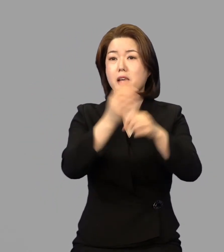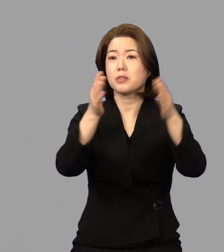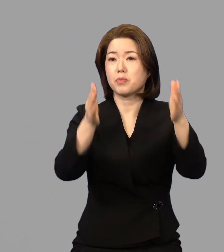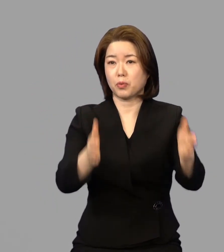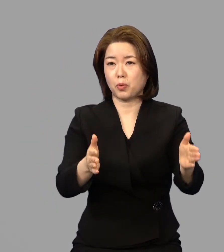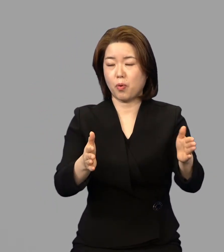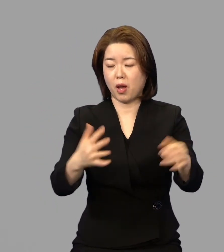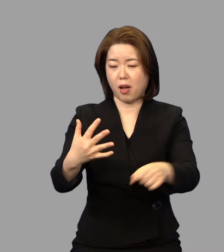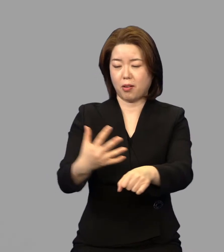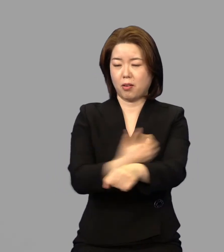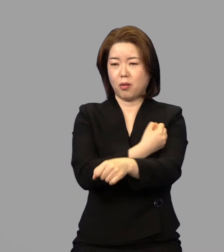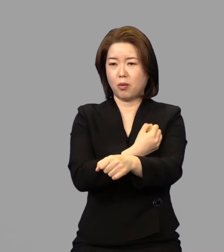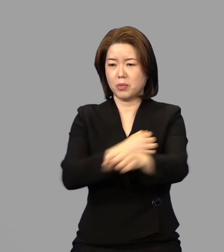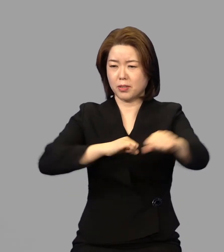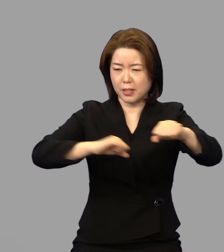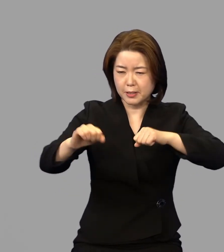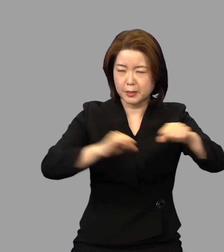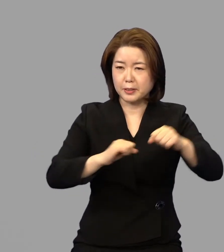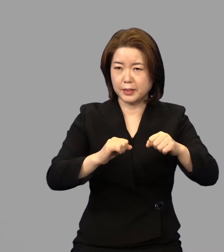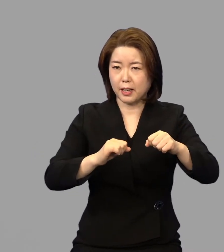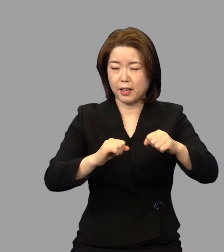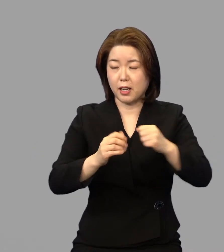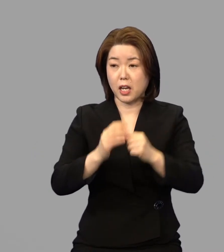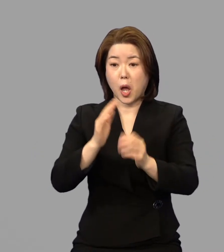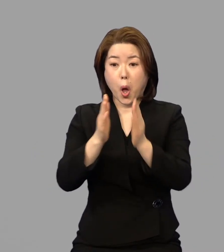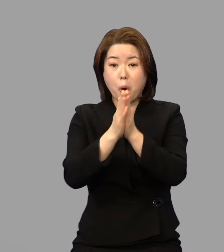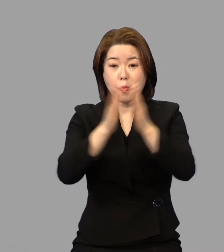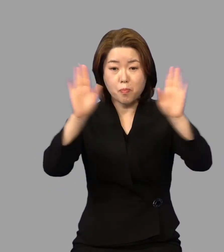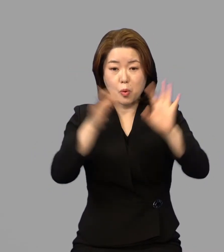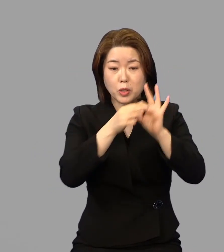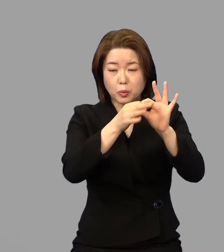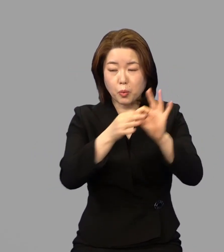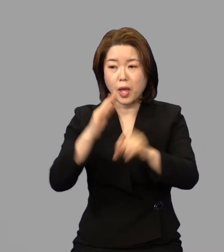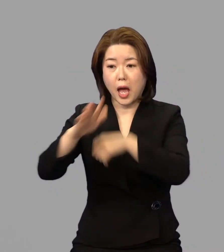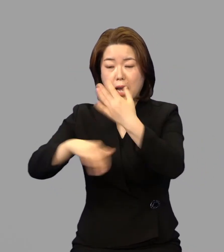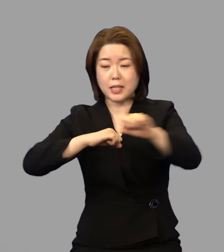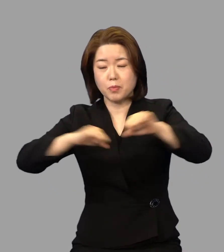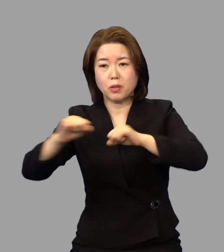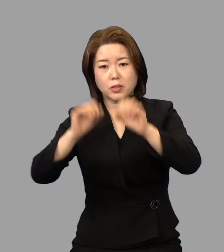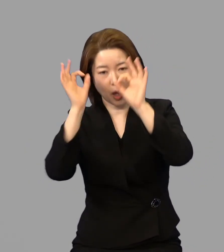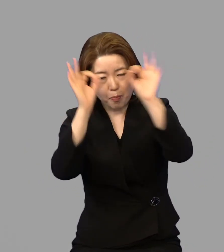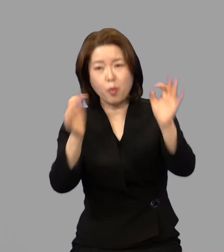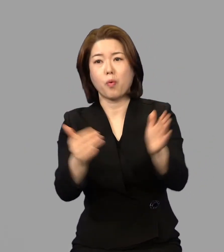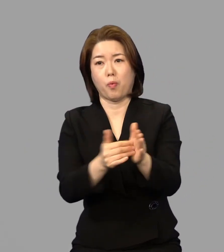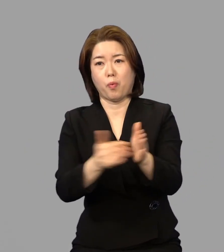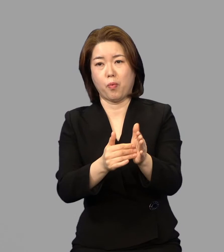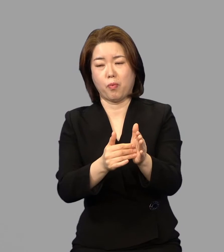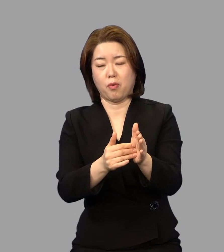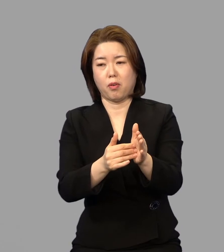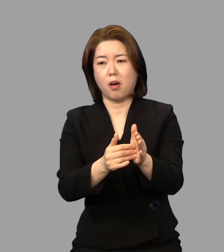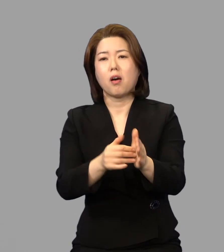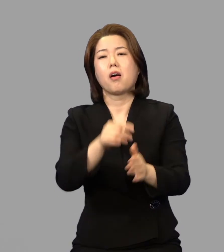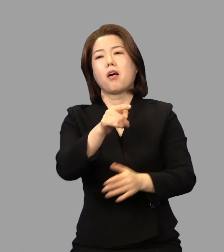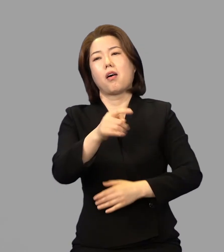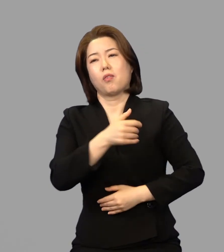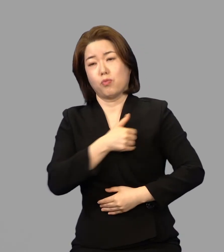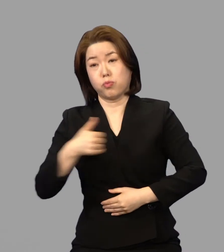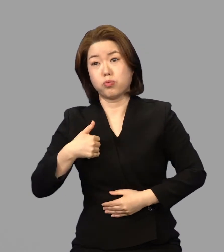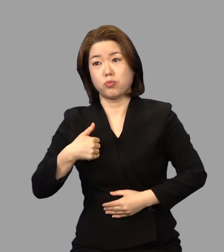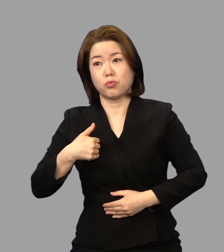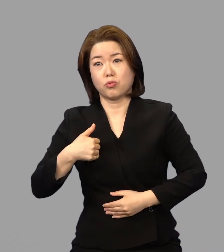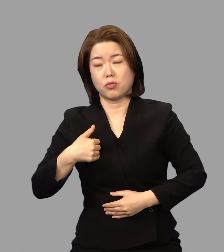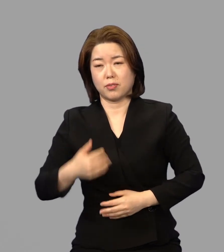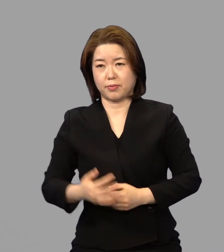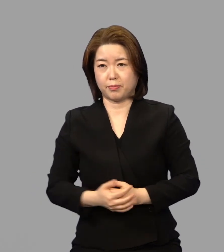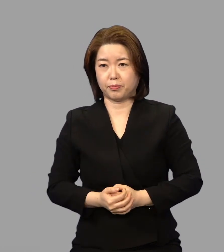엄청난 역사를 모세를 통하여 하나님이 행하신 것도 보았습니다. 그것으로 충분했어요.